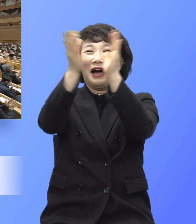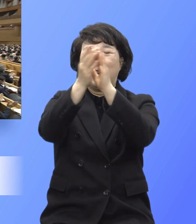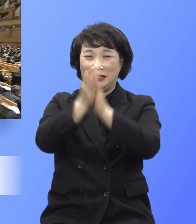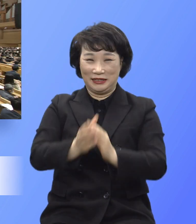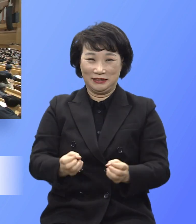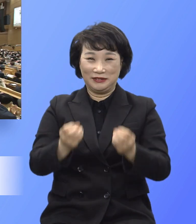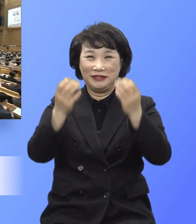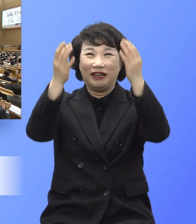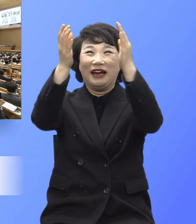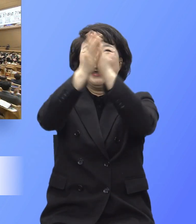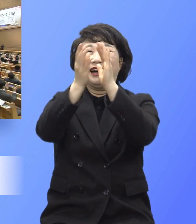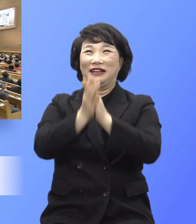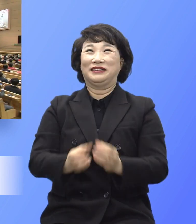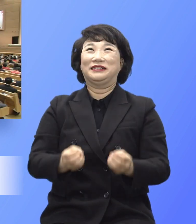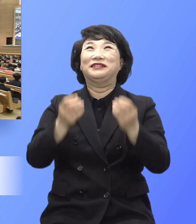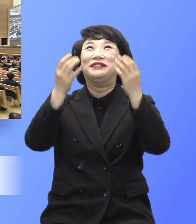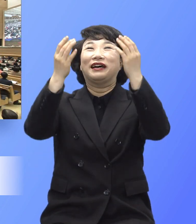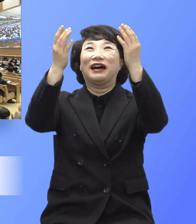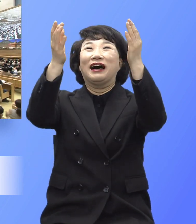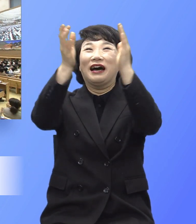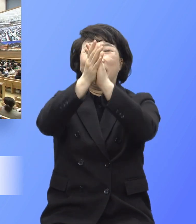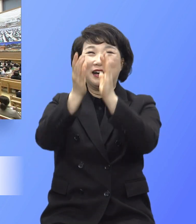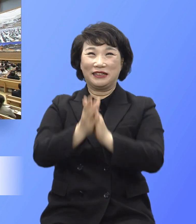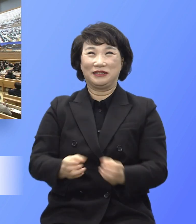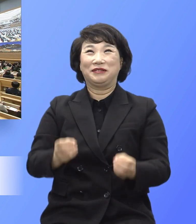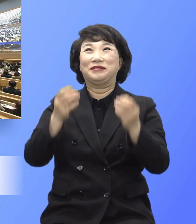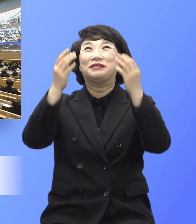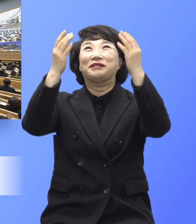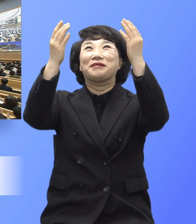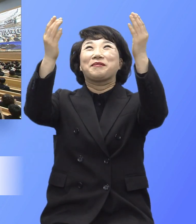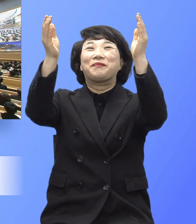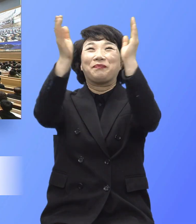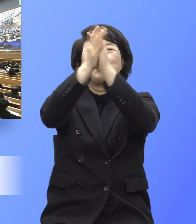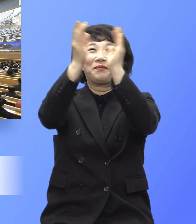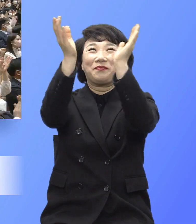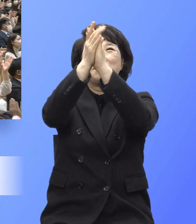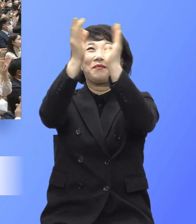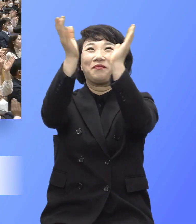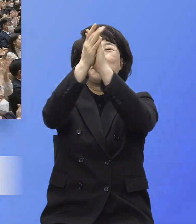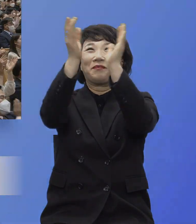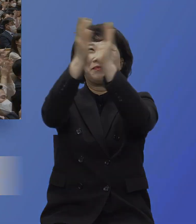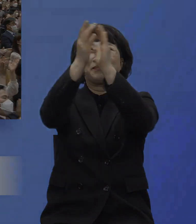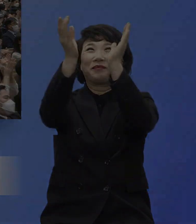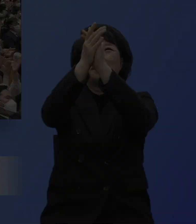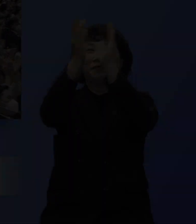할렐루야. 할렐루야. 할렐루야.